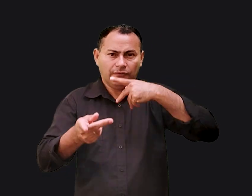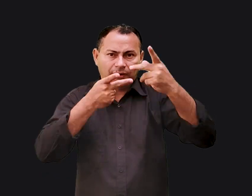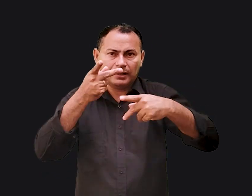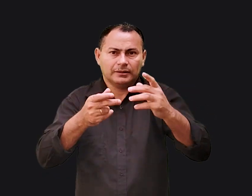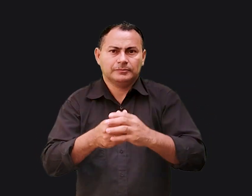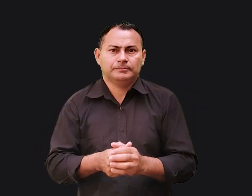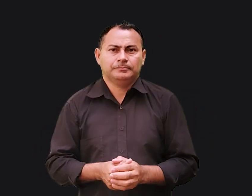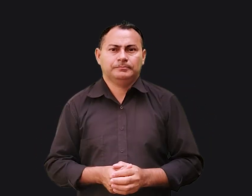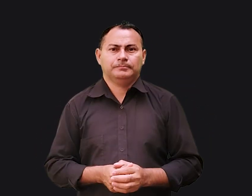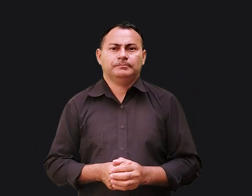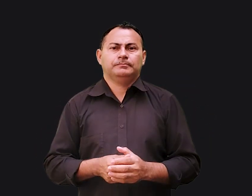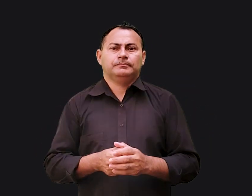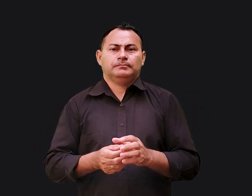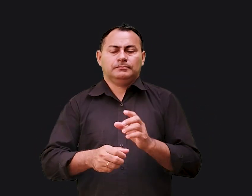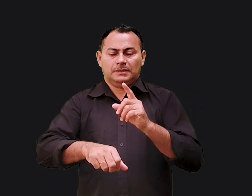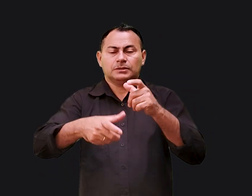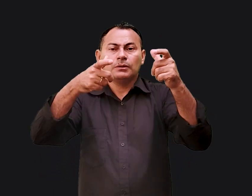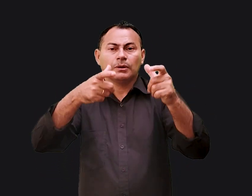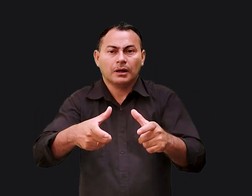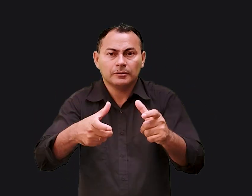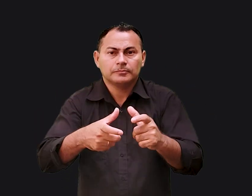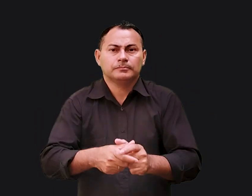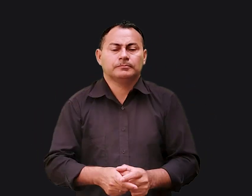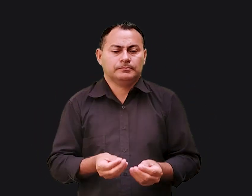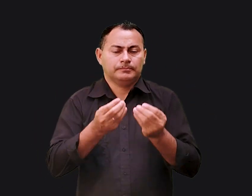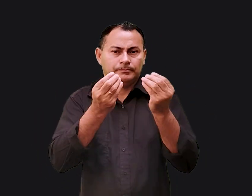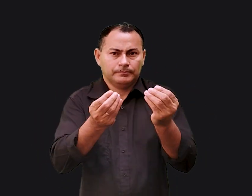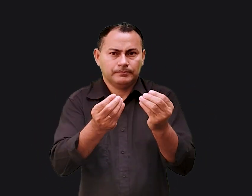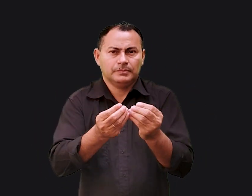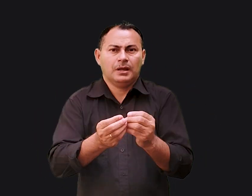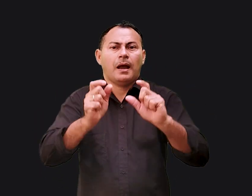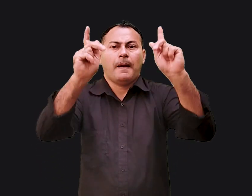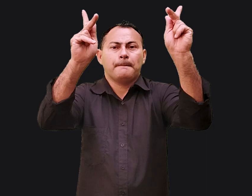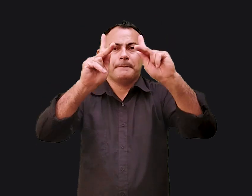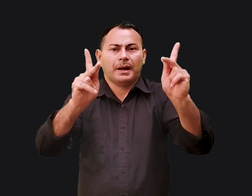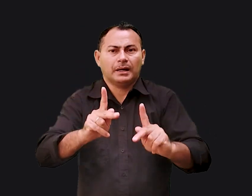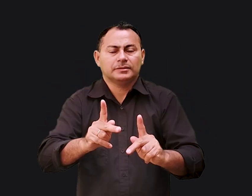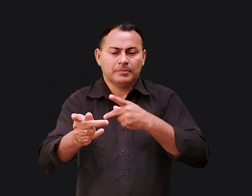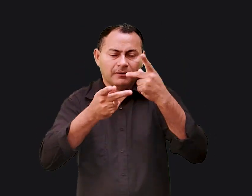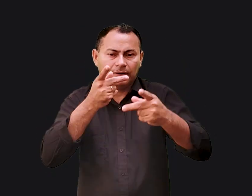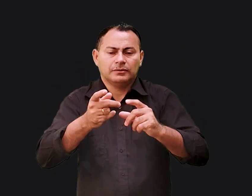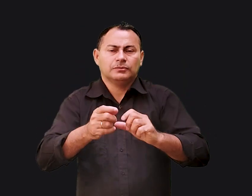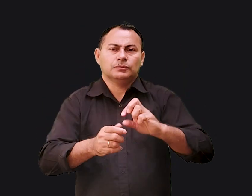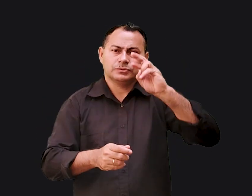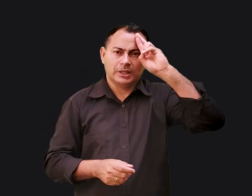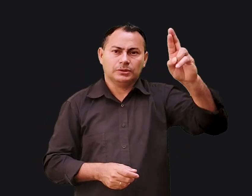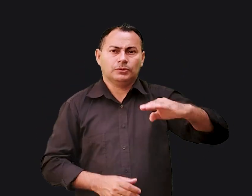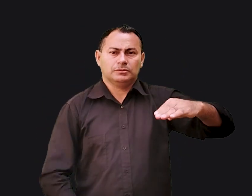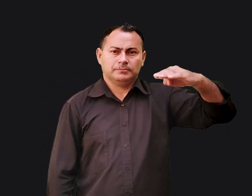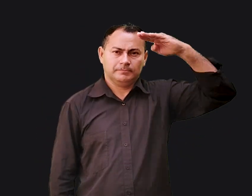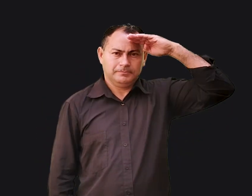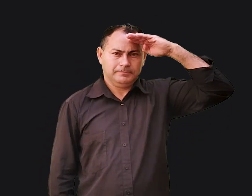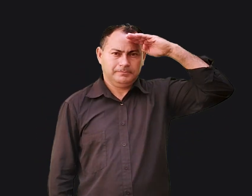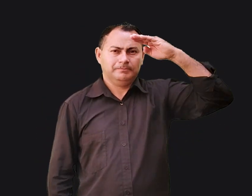dos Exércitos. E nesse lugar estabelecerei a paz, declara o Senhor dos